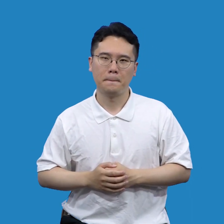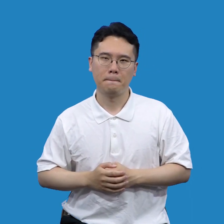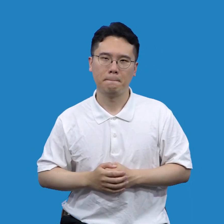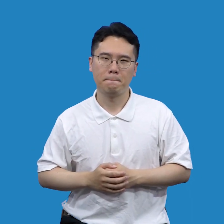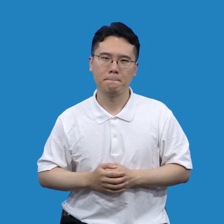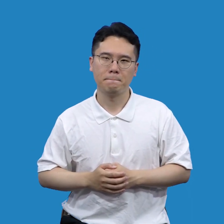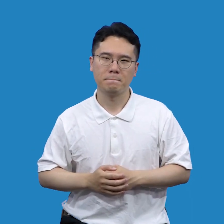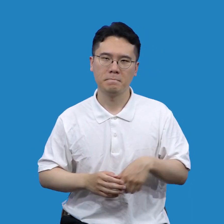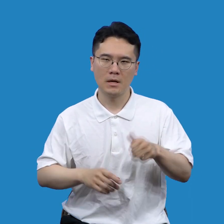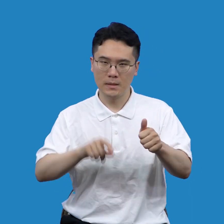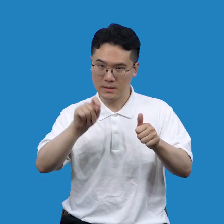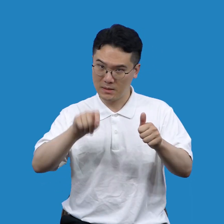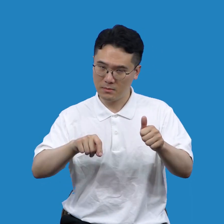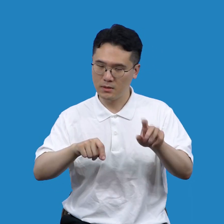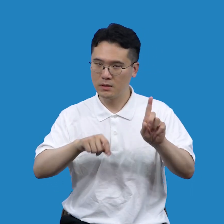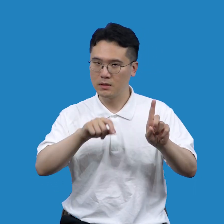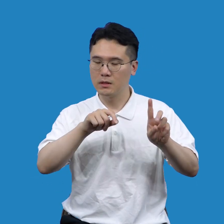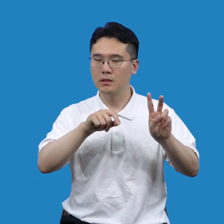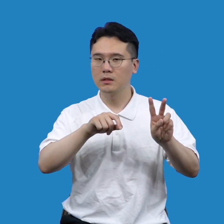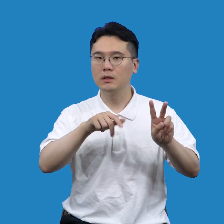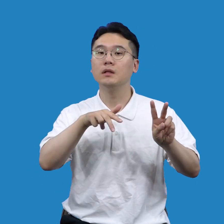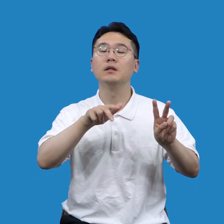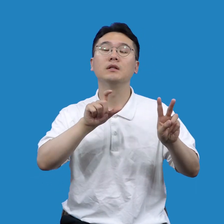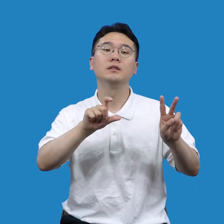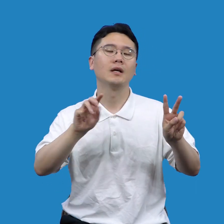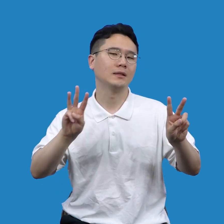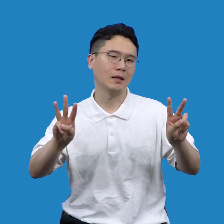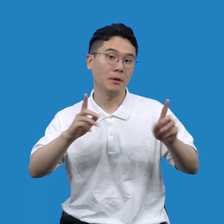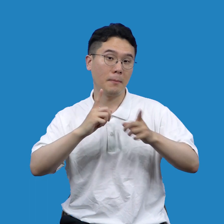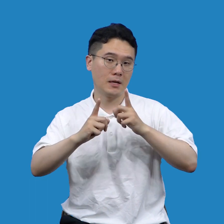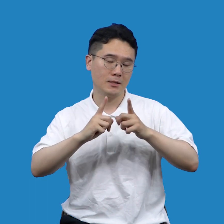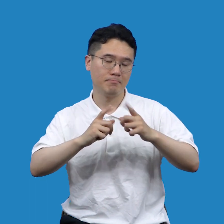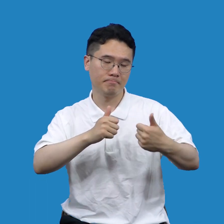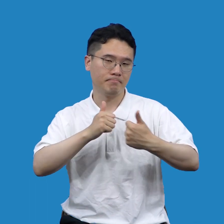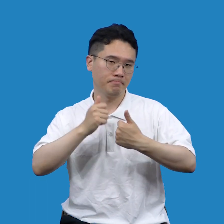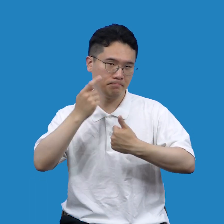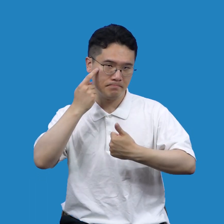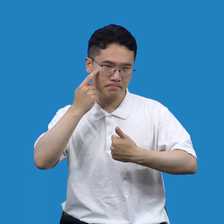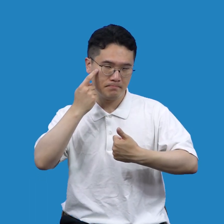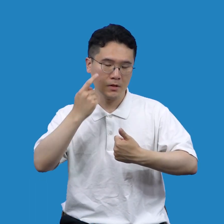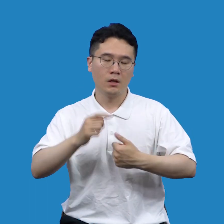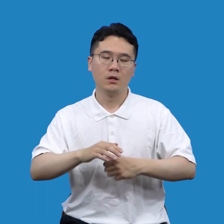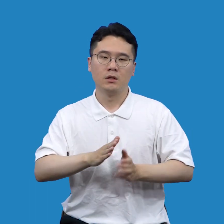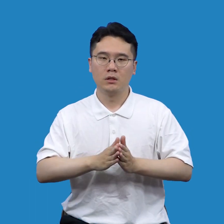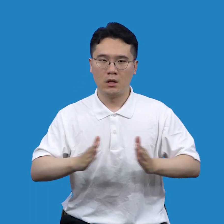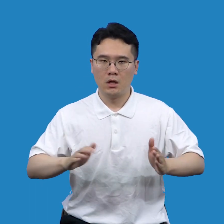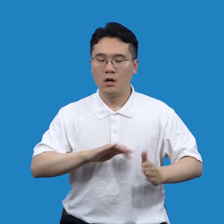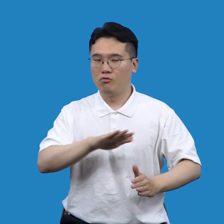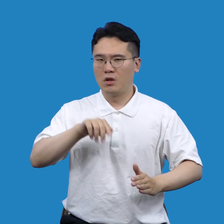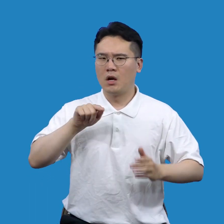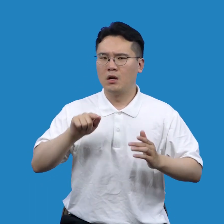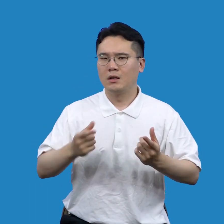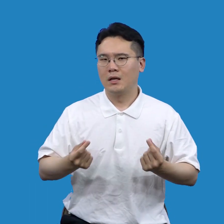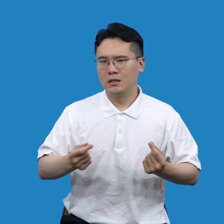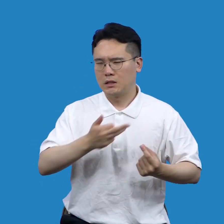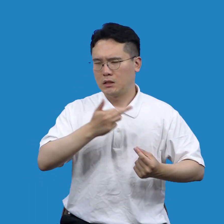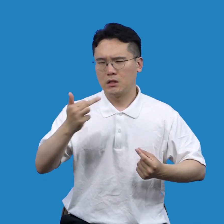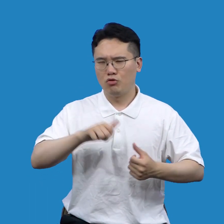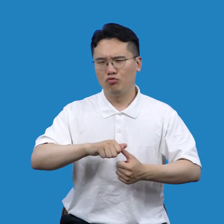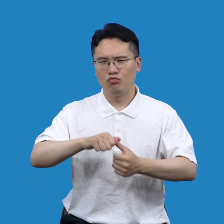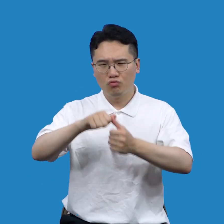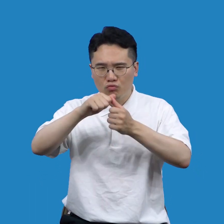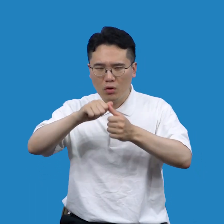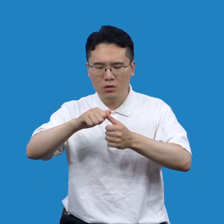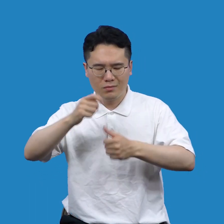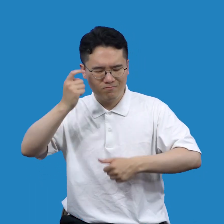히브리서 2장 3절의 말씀을 기억하십시다. 같이 읽겠습니다. 시작. 우리가 이같이 큰 구원을